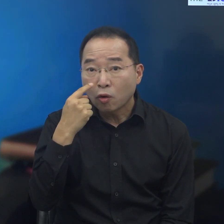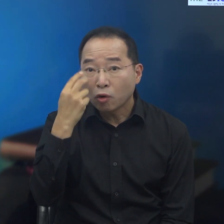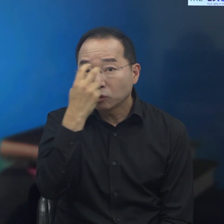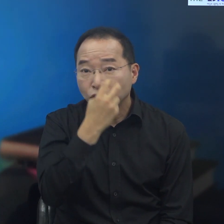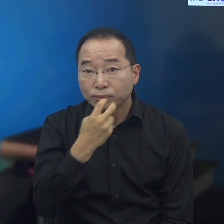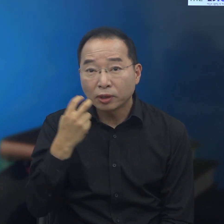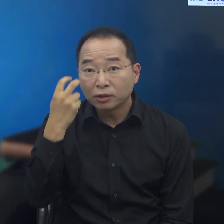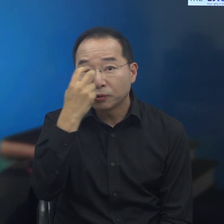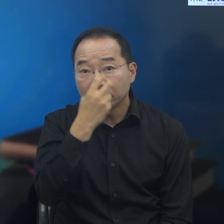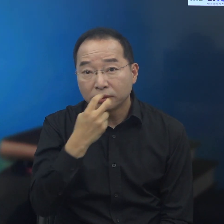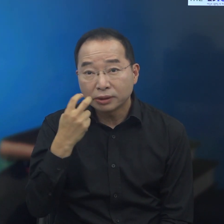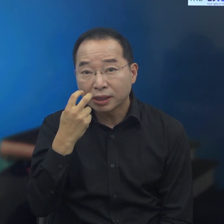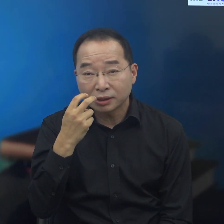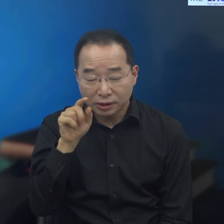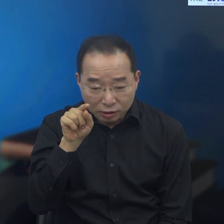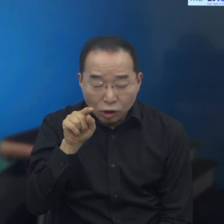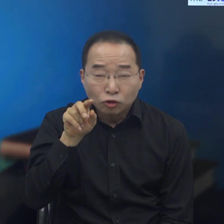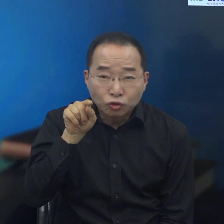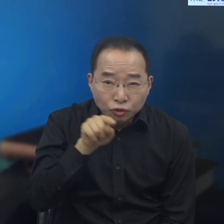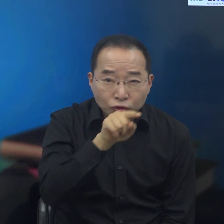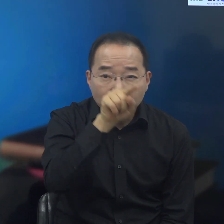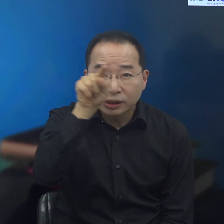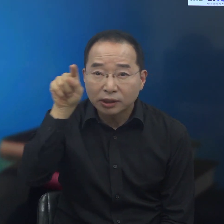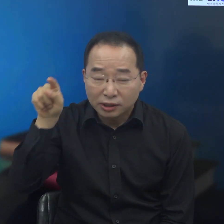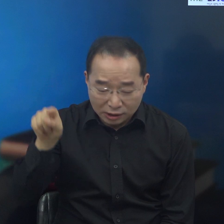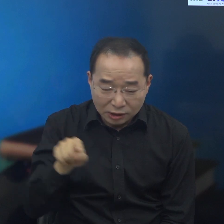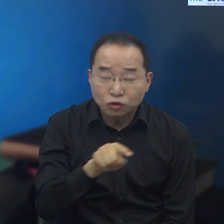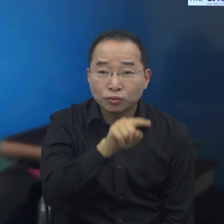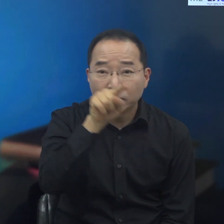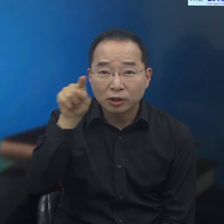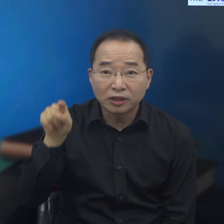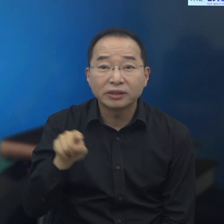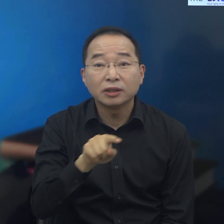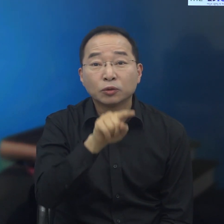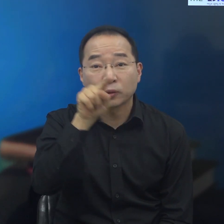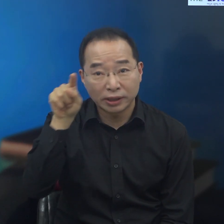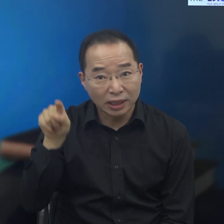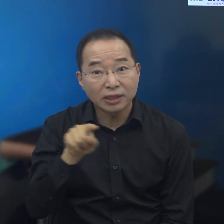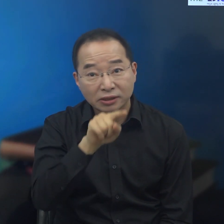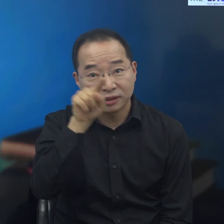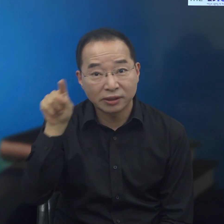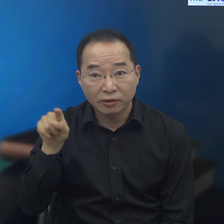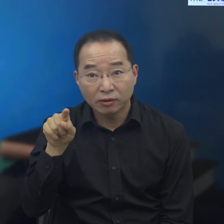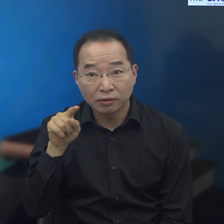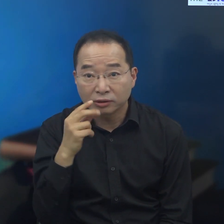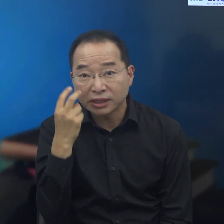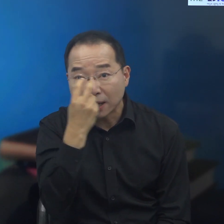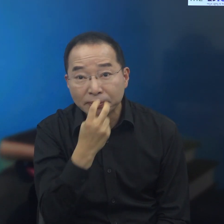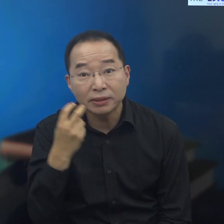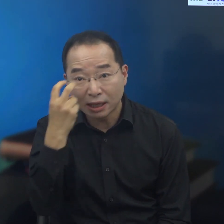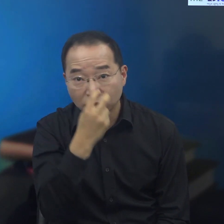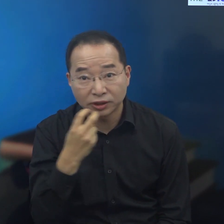코 주변을 돌리는데 사실은 눈이 주변을 돌아다닌다는 뜻이에요. 그래서 살핀다고